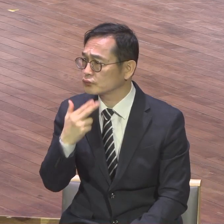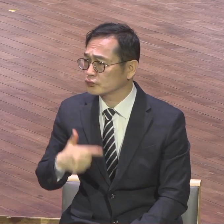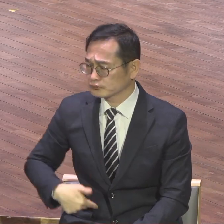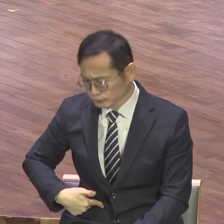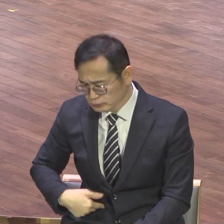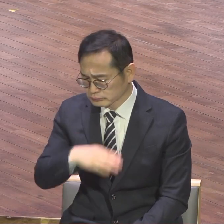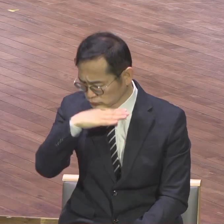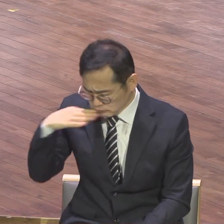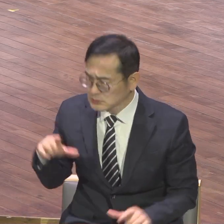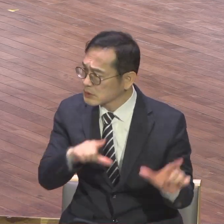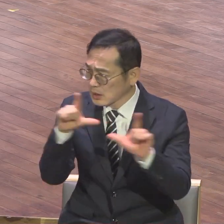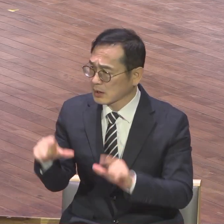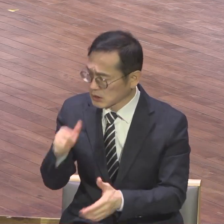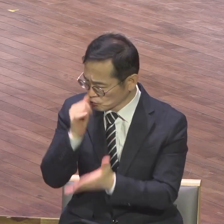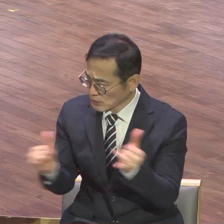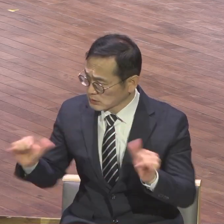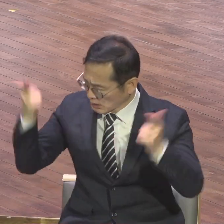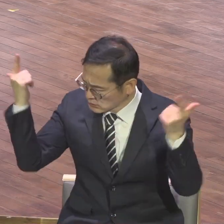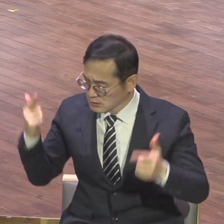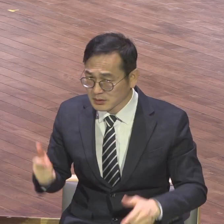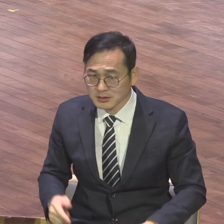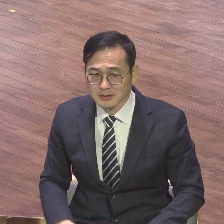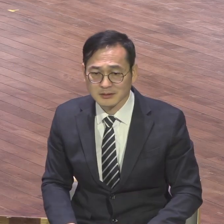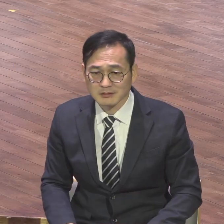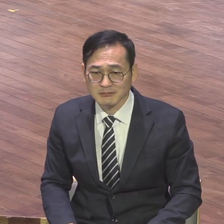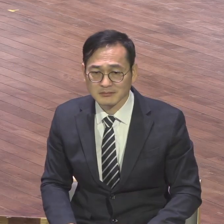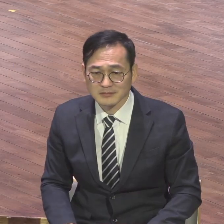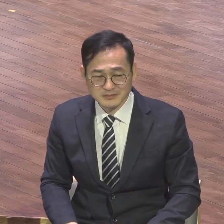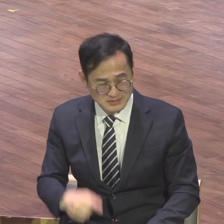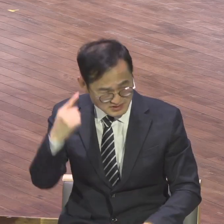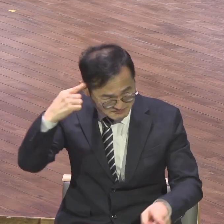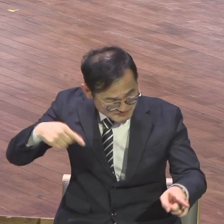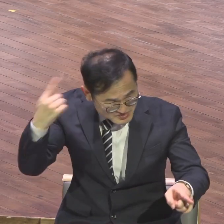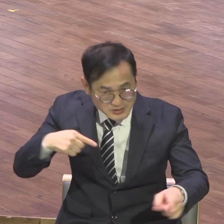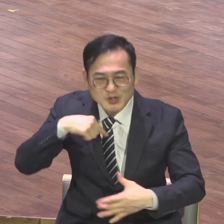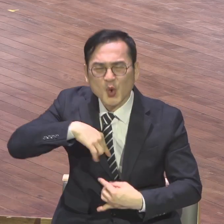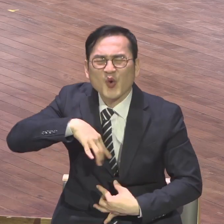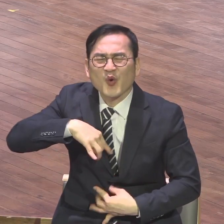살았어요. 나를 죄인이라 말하지 마세요. 그래요. 근데 속으로는 이 미쳤놈아.